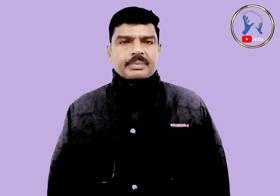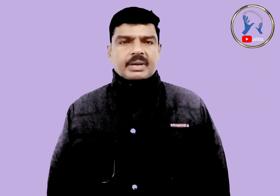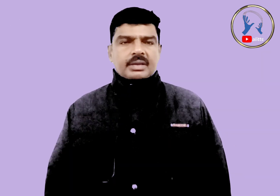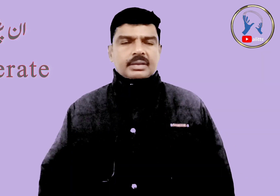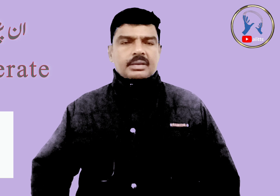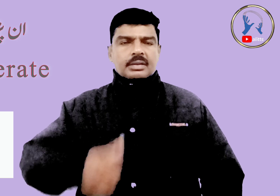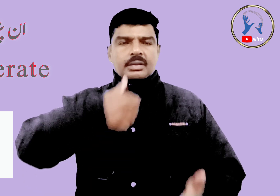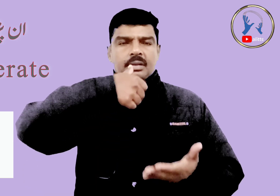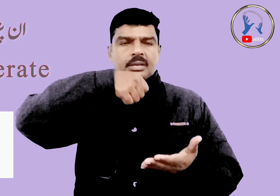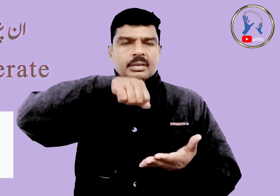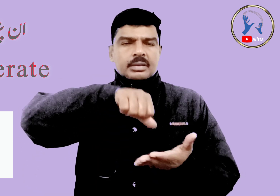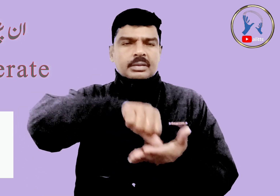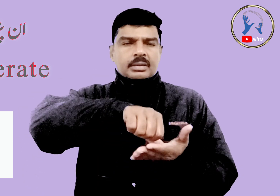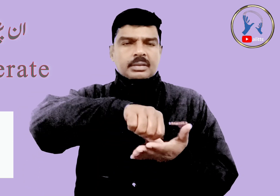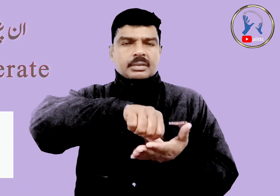अनपढ़,